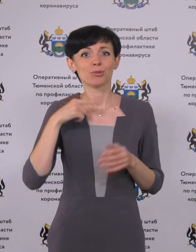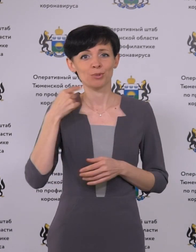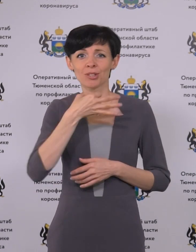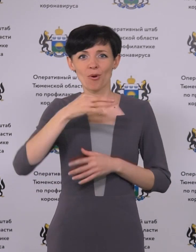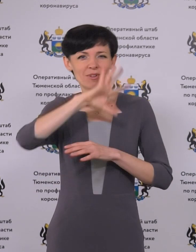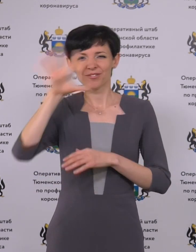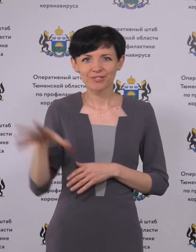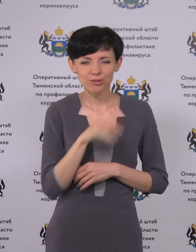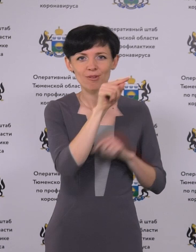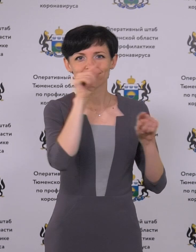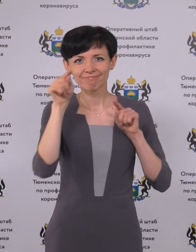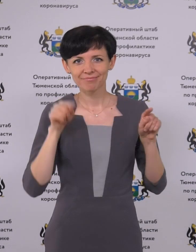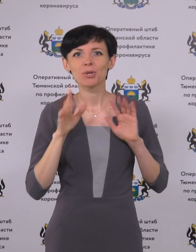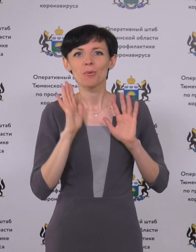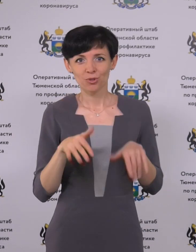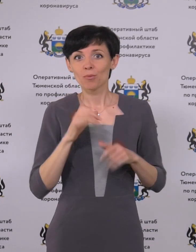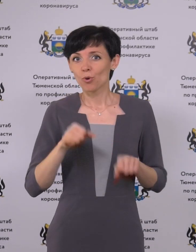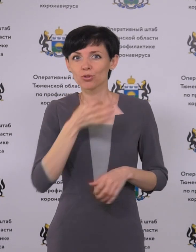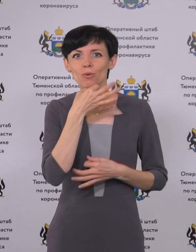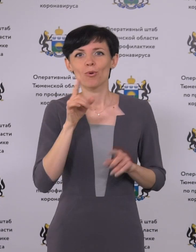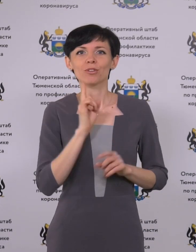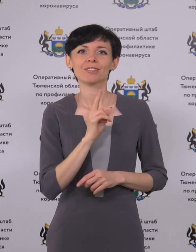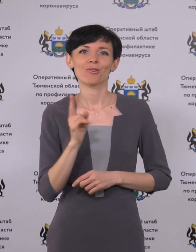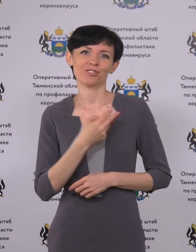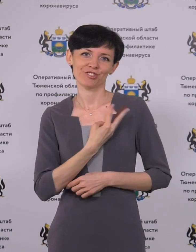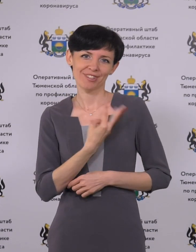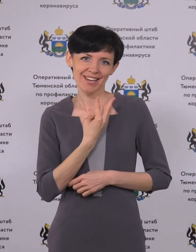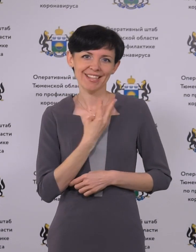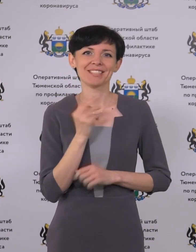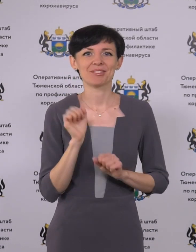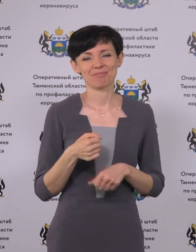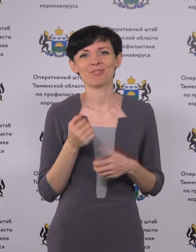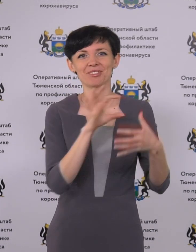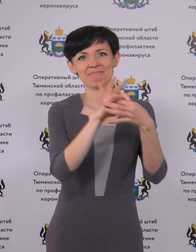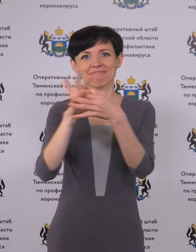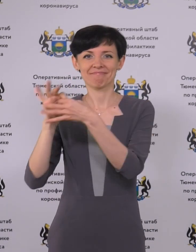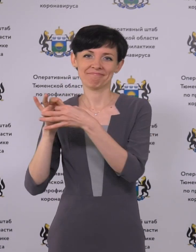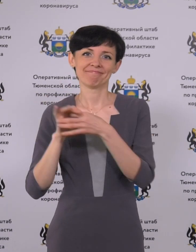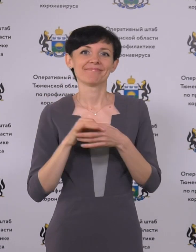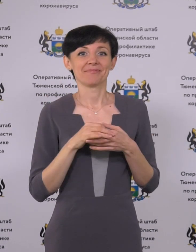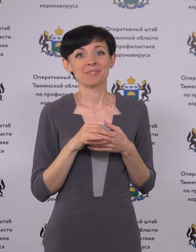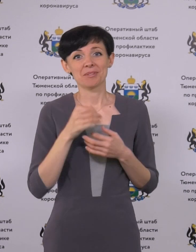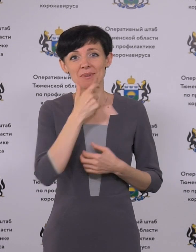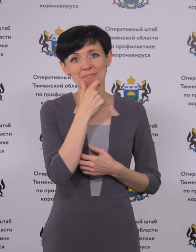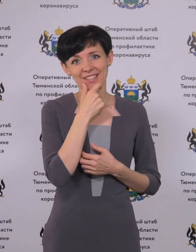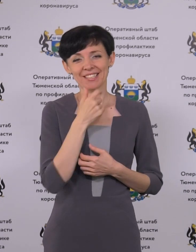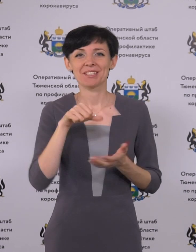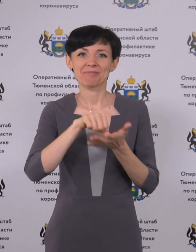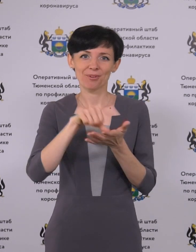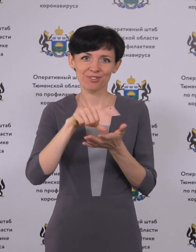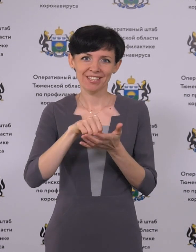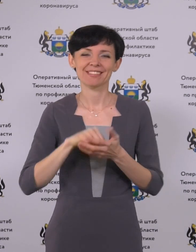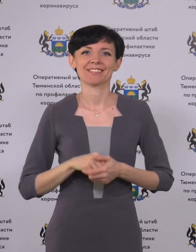в каком уголке нашего региона в этот день для вас открыты все двери учреждений культуры подробнее